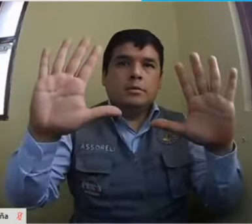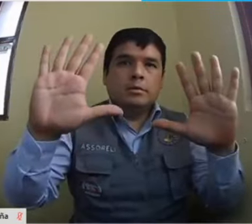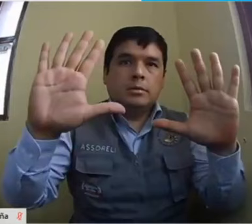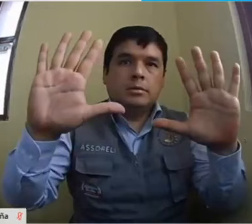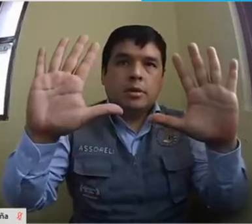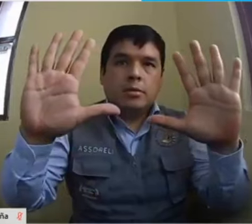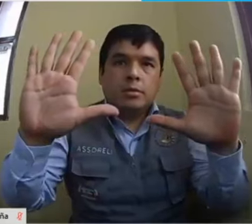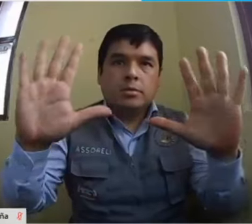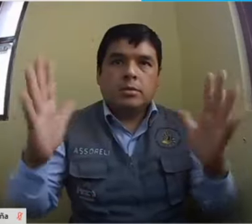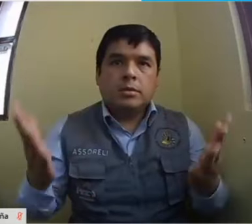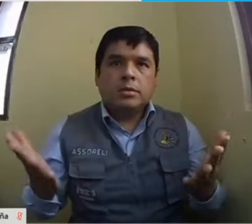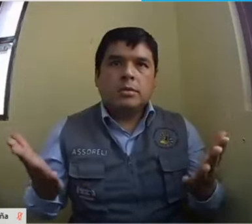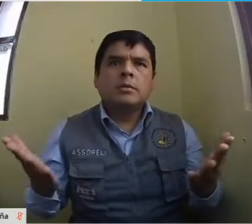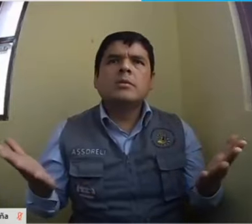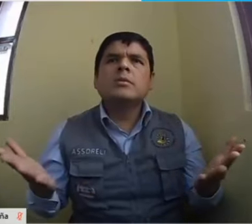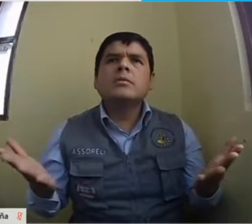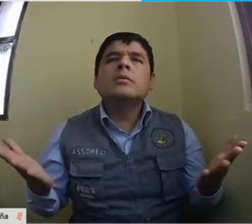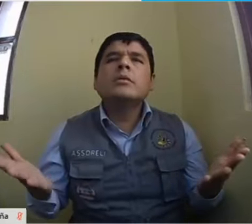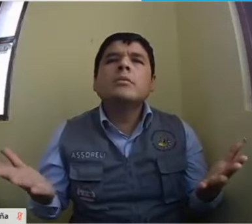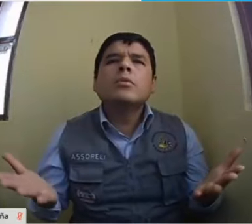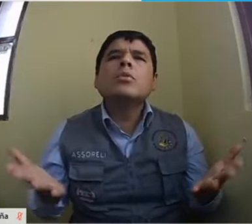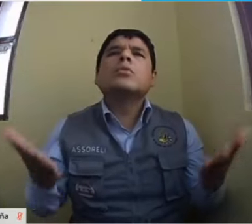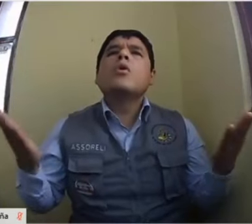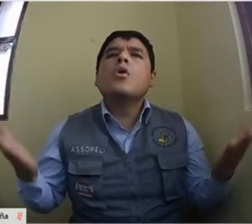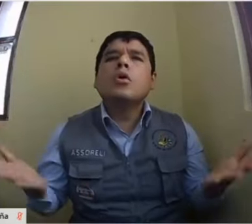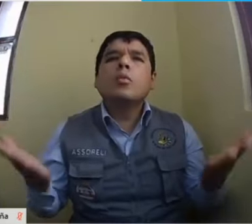Es la pregunta ¿dónde? Tiene esta seña.